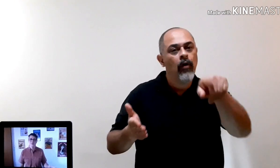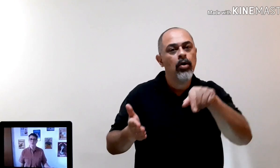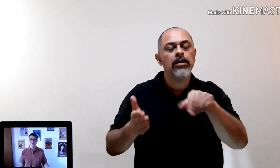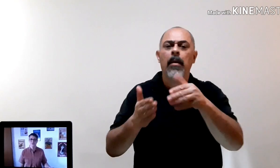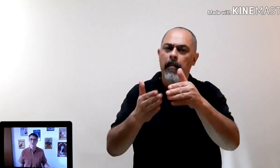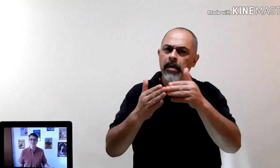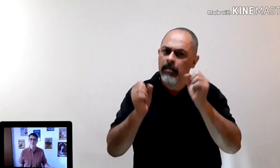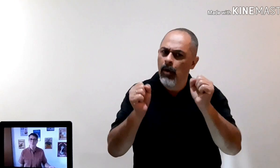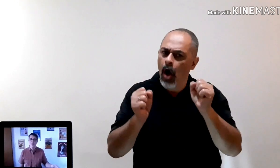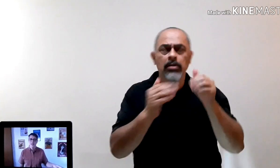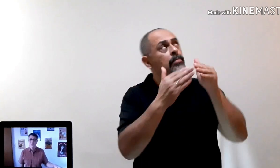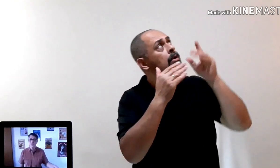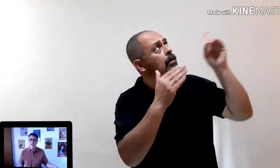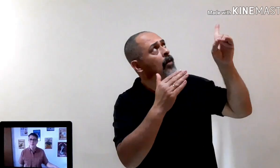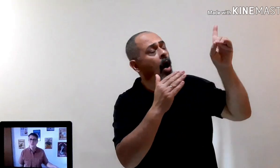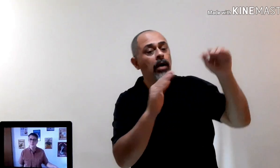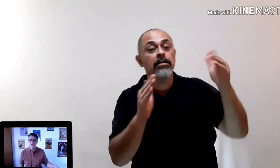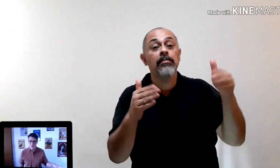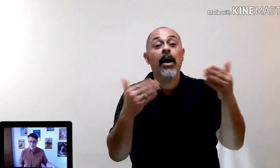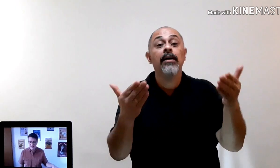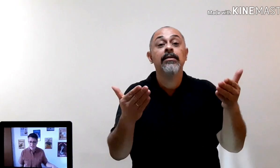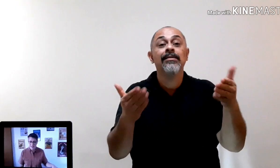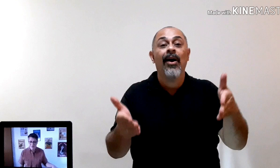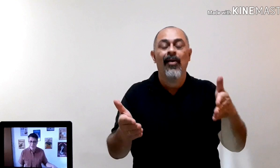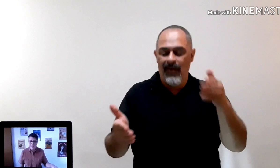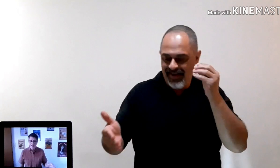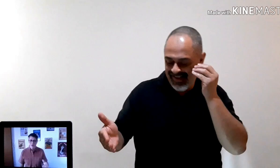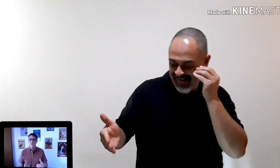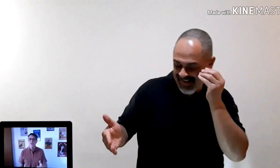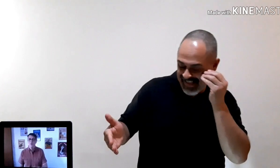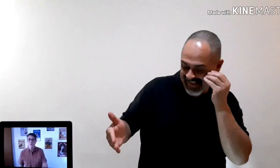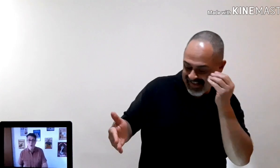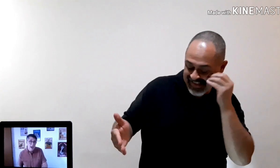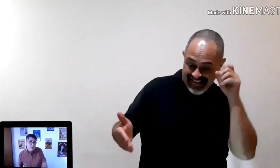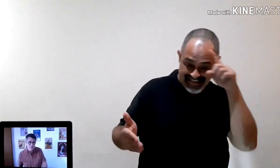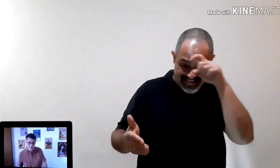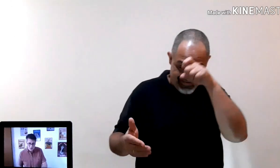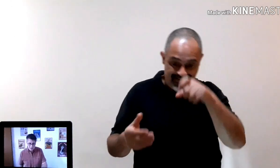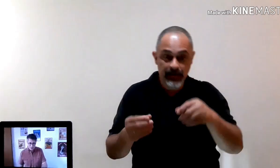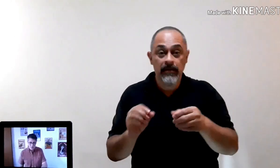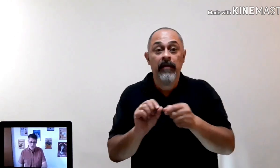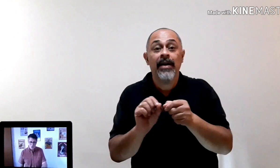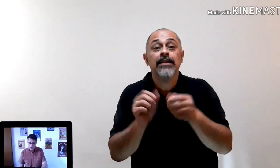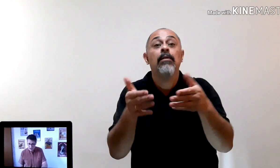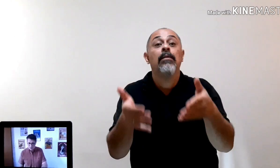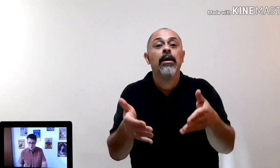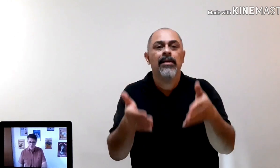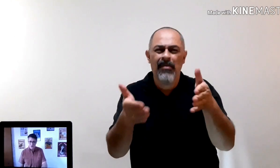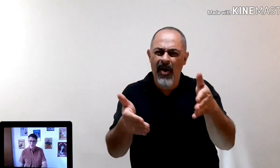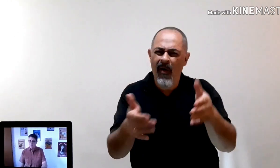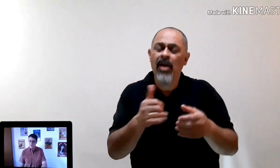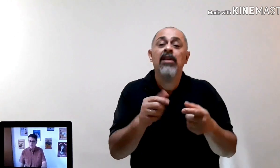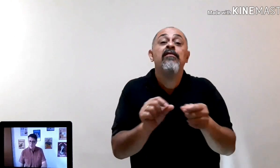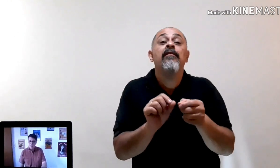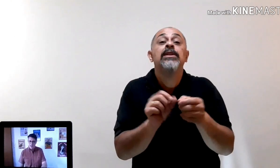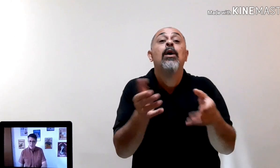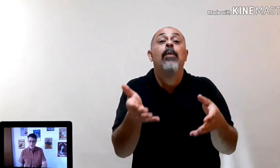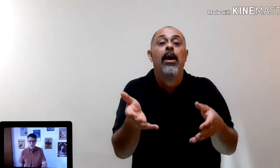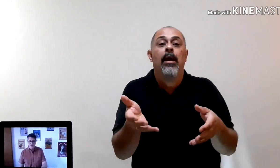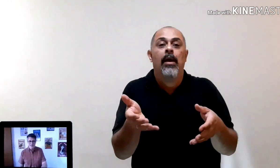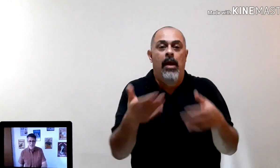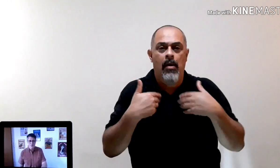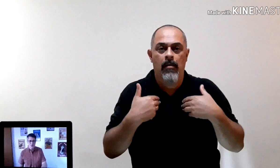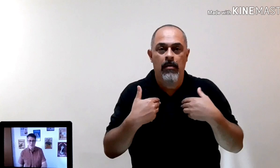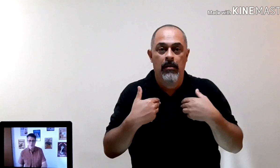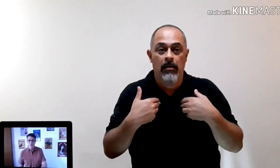tem que ter nessas provações, né? A gente tem que pedir sabedoria, tem que ter fé, eu tenho que murmurar nas provações, eu tenho que chorar nas provações? Não.